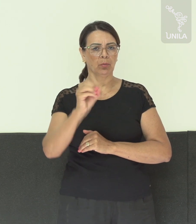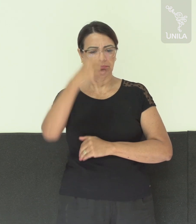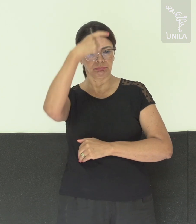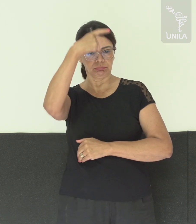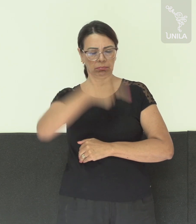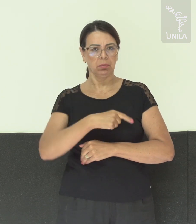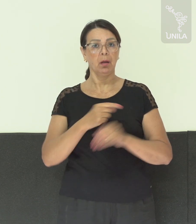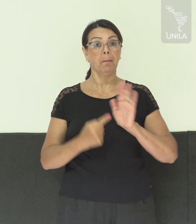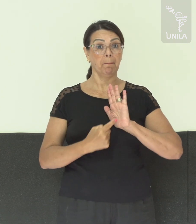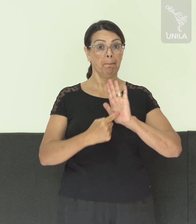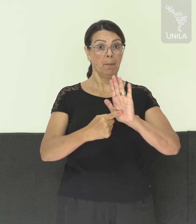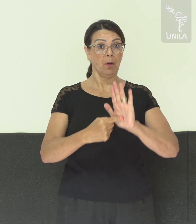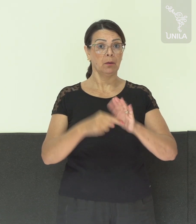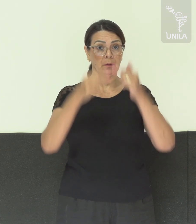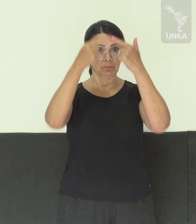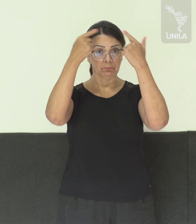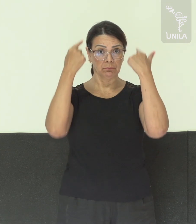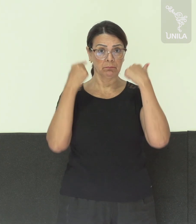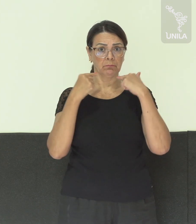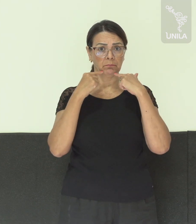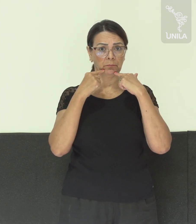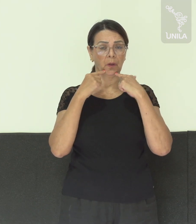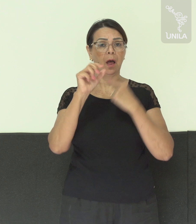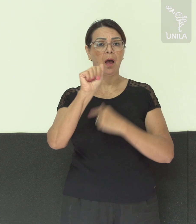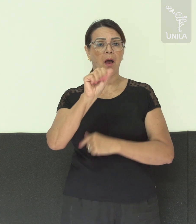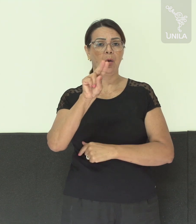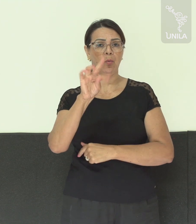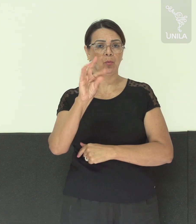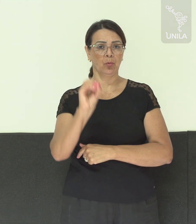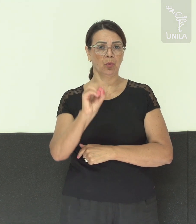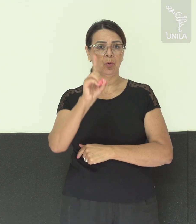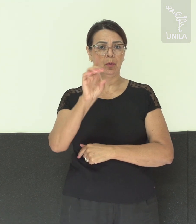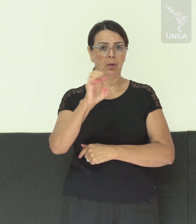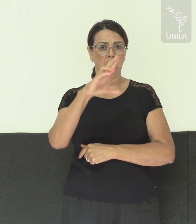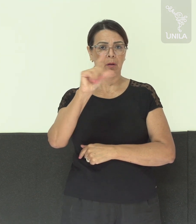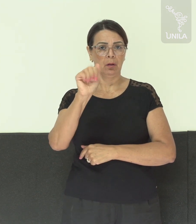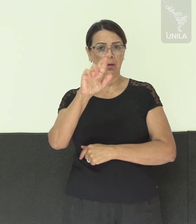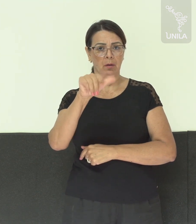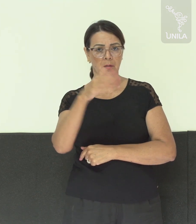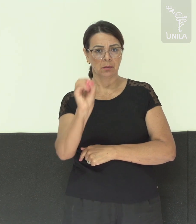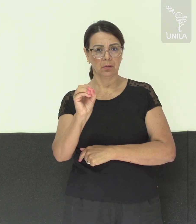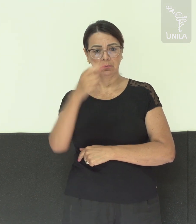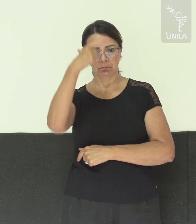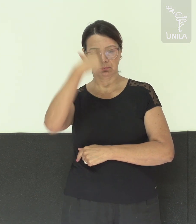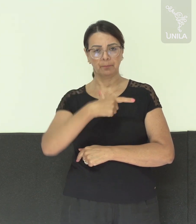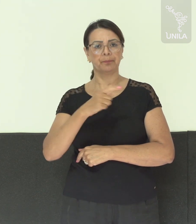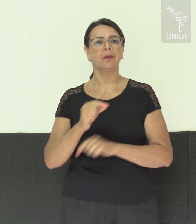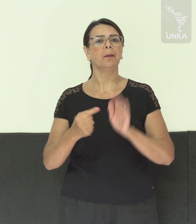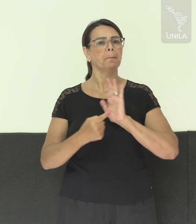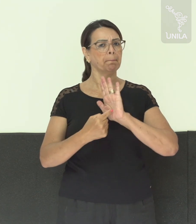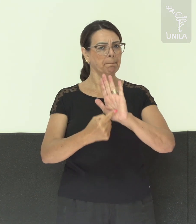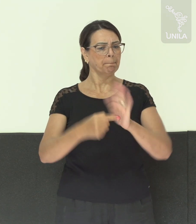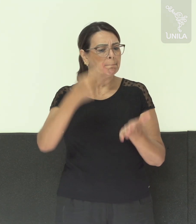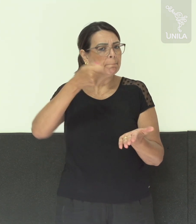heteroidentificação / aferição da autodeclaração étnico-racial, atentando-se para o cumprimento